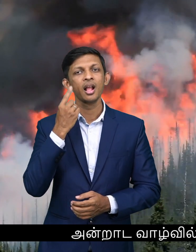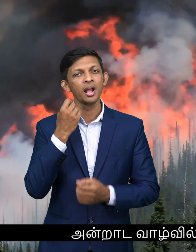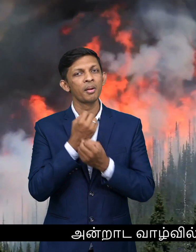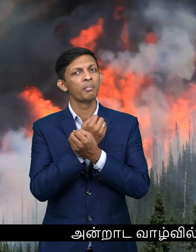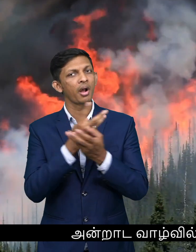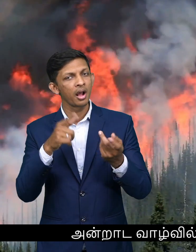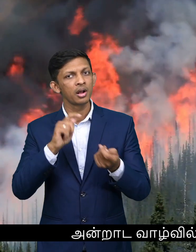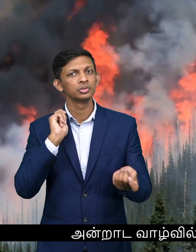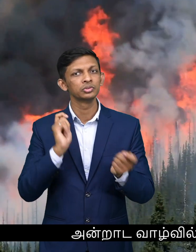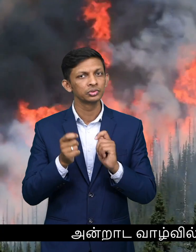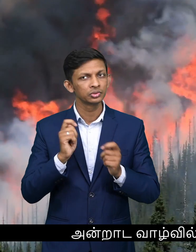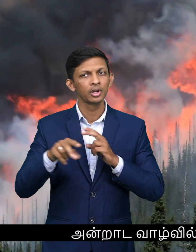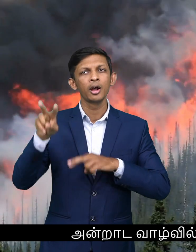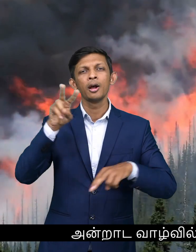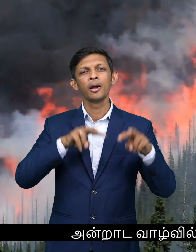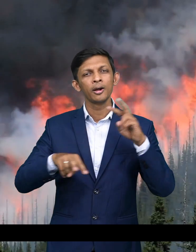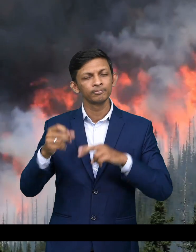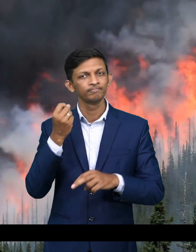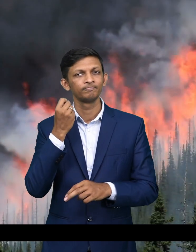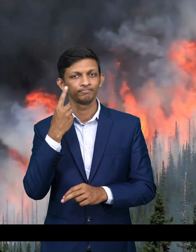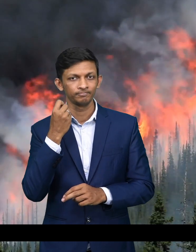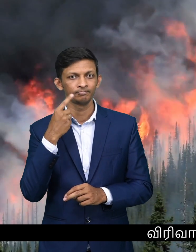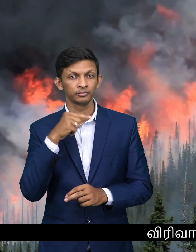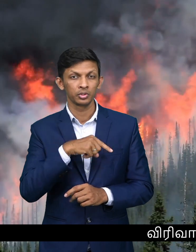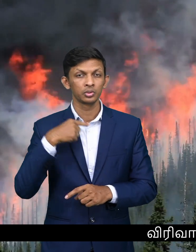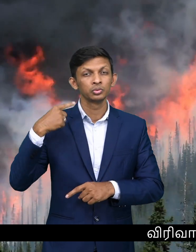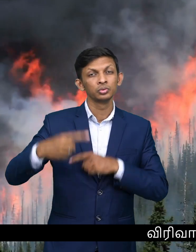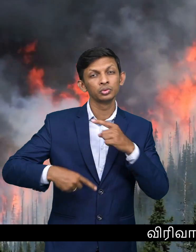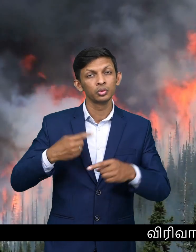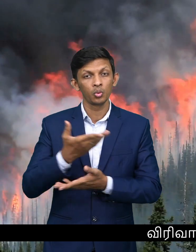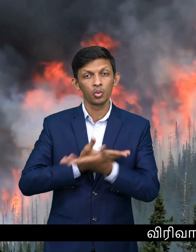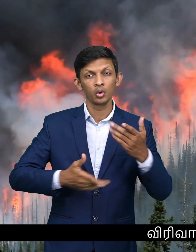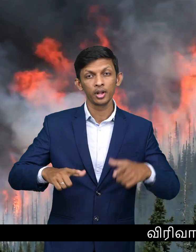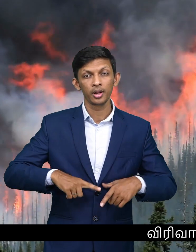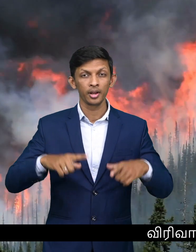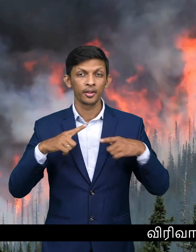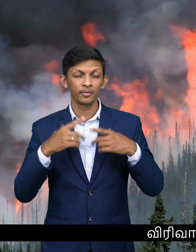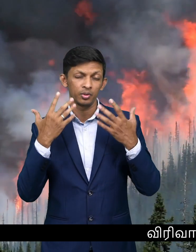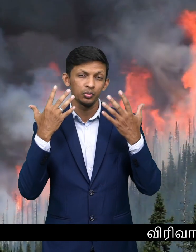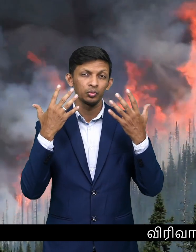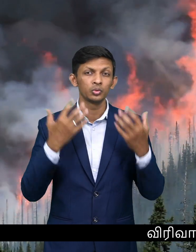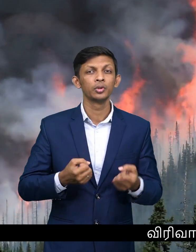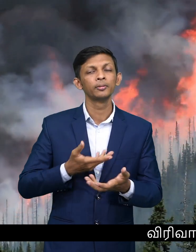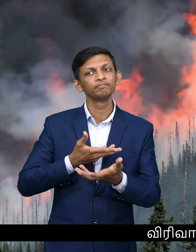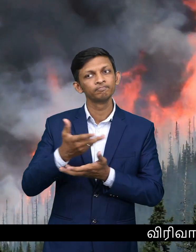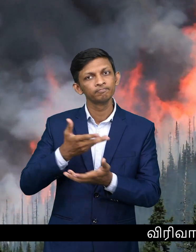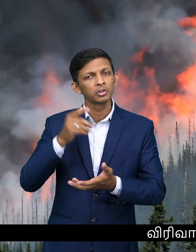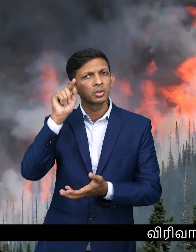அன்றாட வாழ்வில் நாம் காணும் எந்த மாற்றத்தையும் புரிந்து கொள்ள விரிவாக விவாதிக்க வேண்டும்.